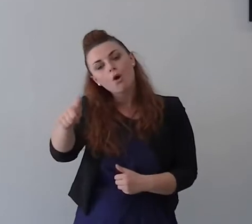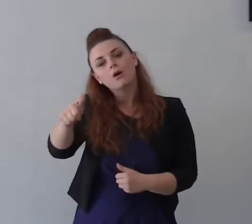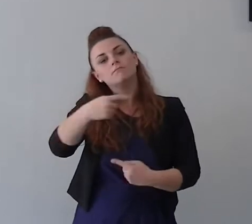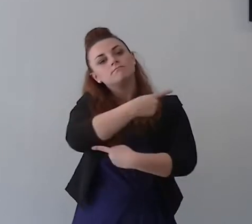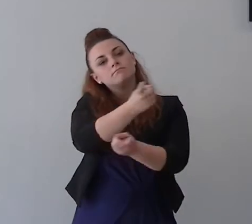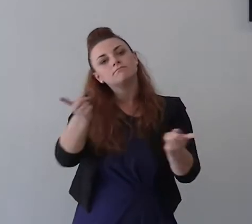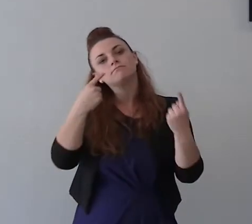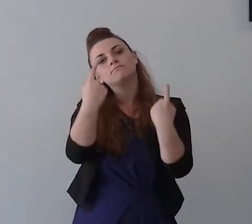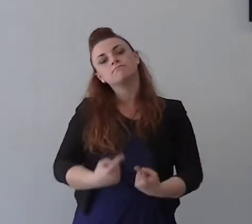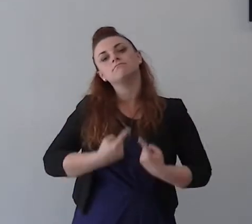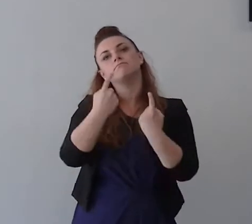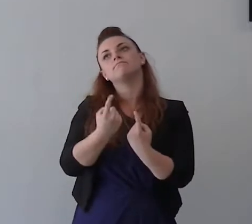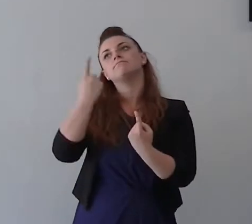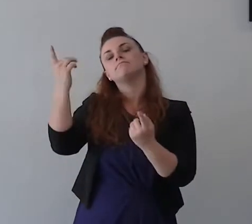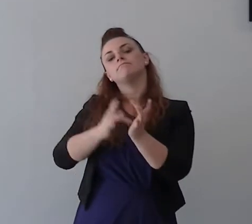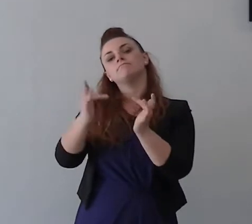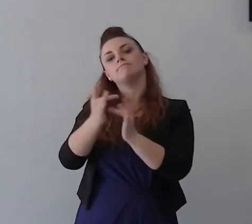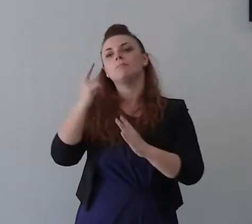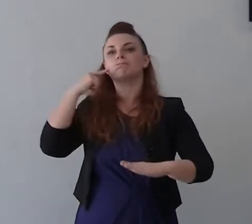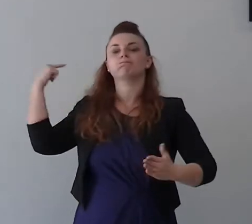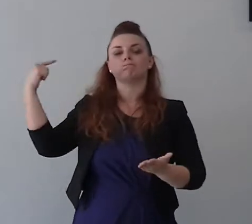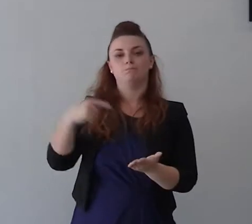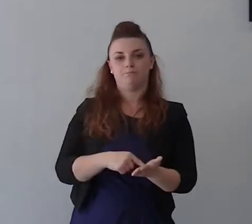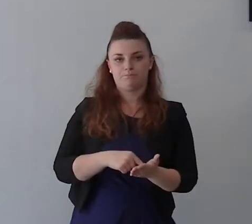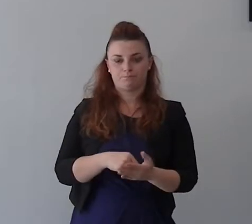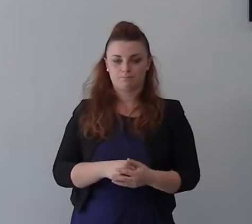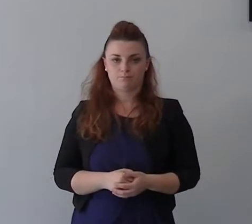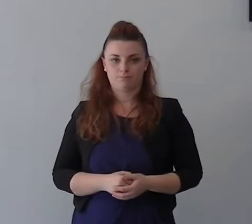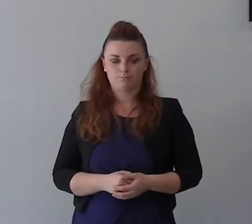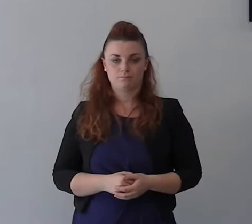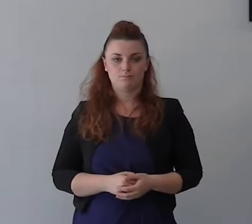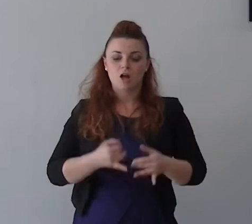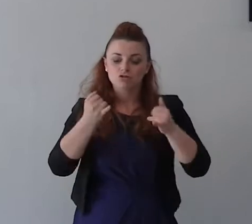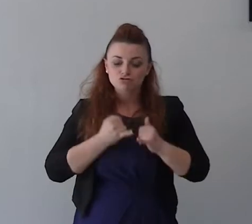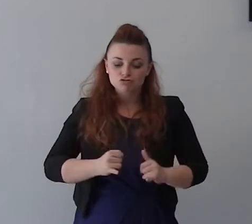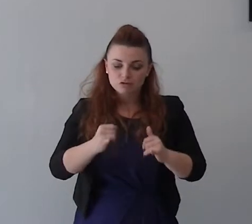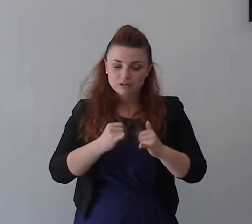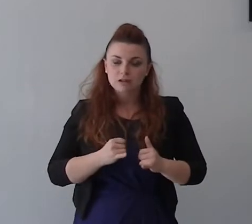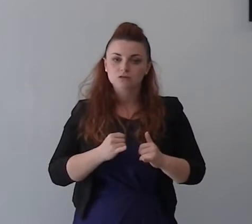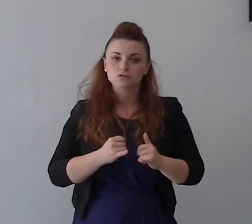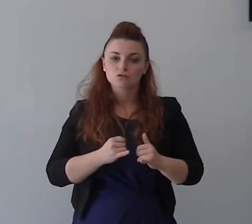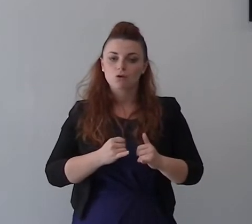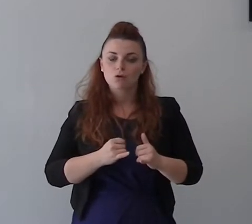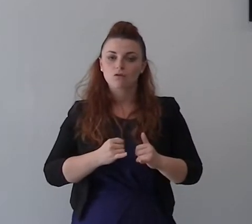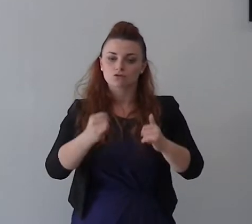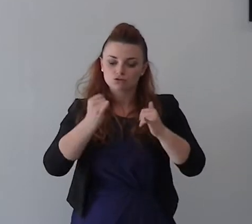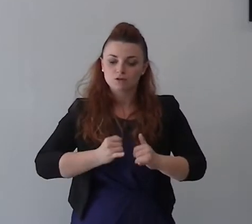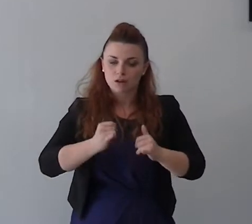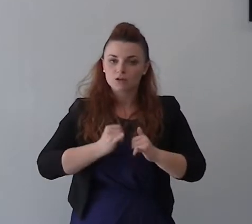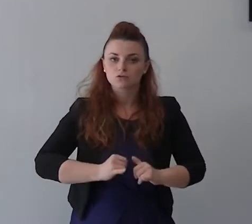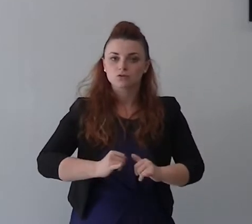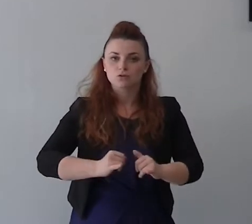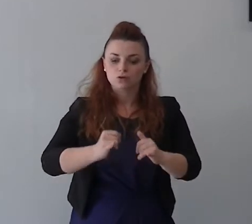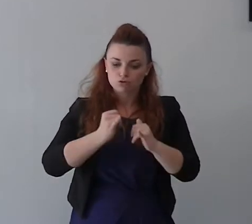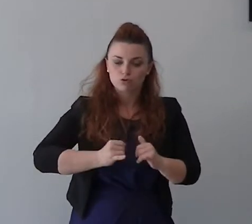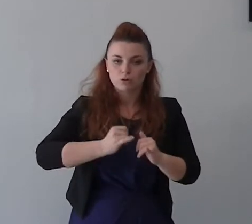cui stiamo parlando di questa generazione, ogni generazione che è venuta dopo di Gesù. Questa generazione è